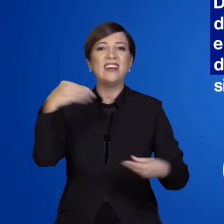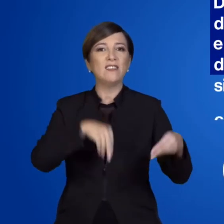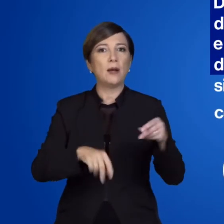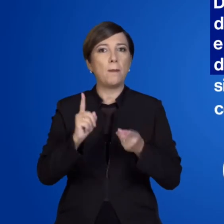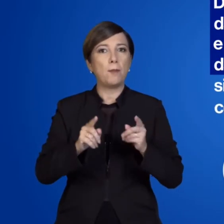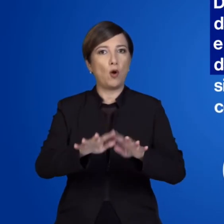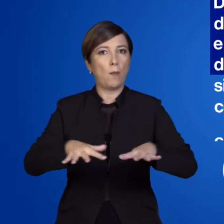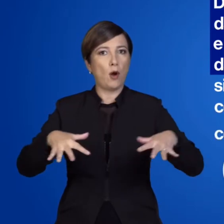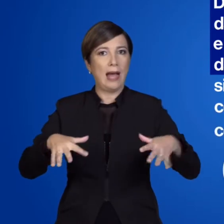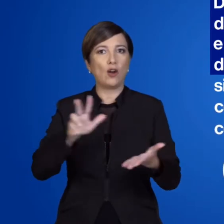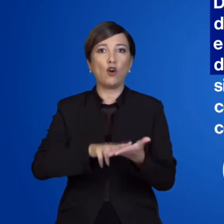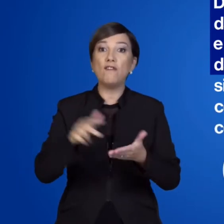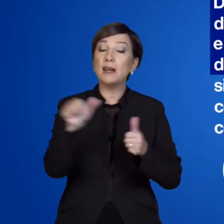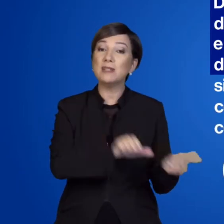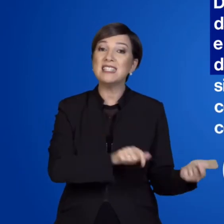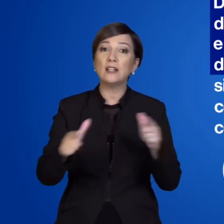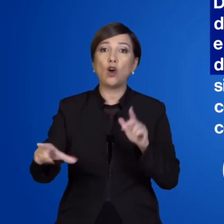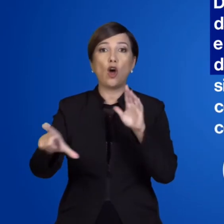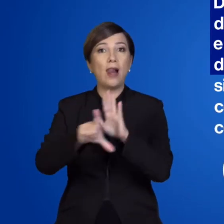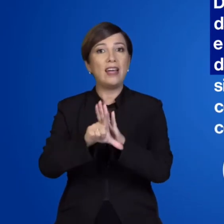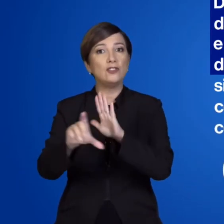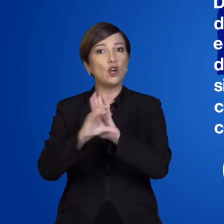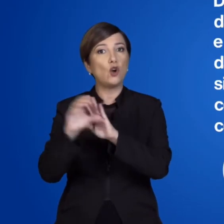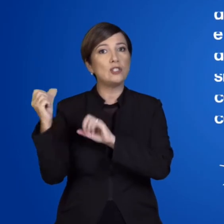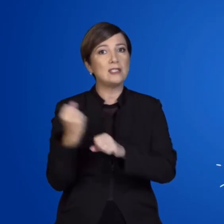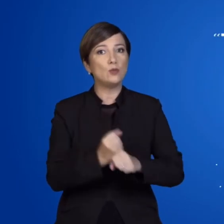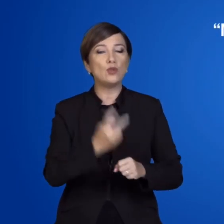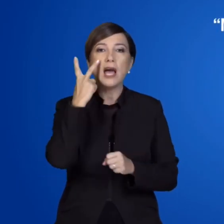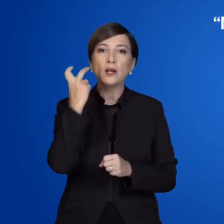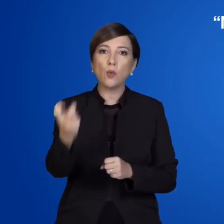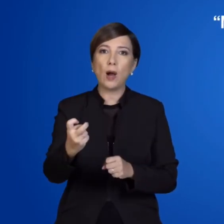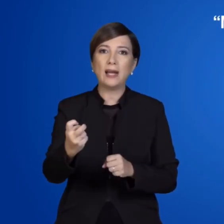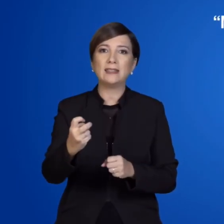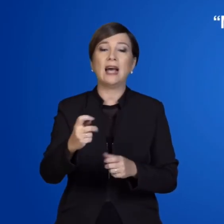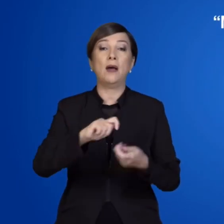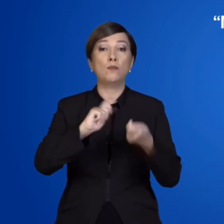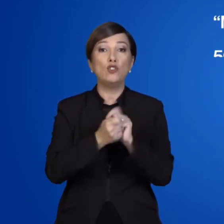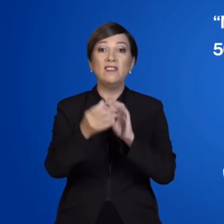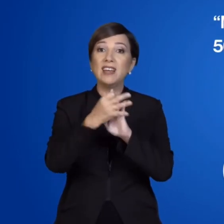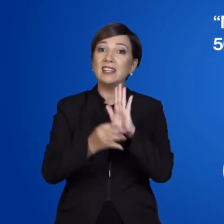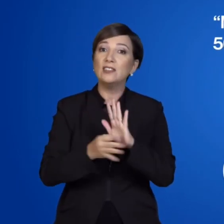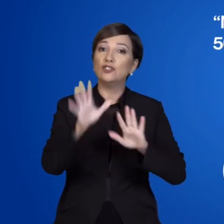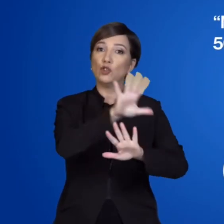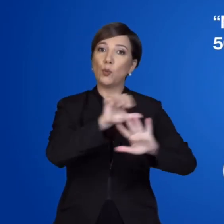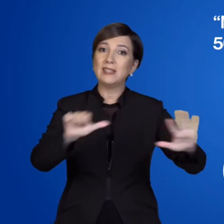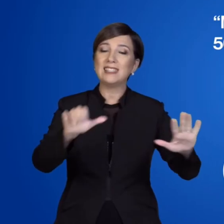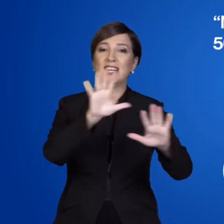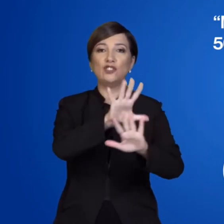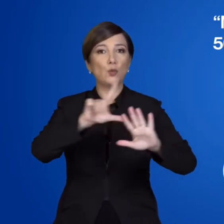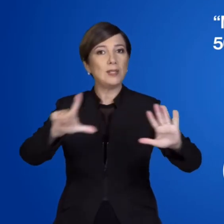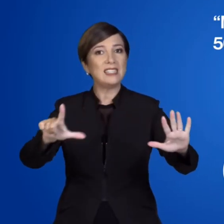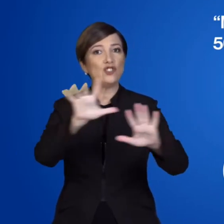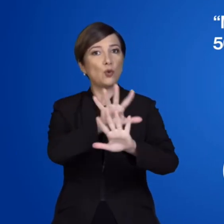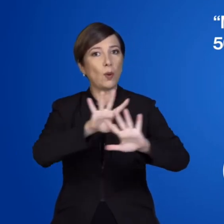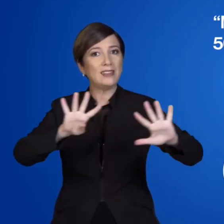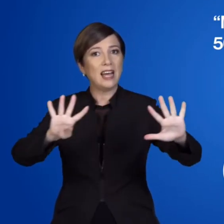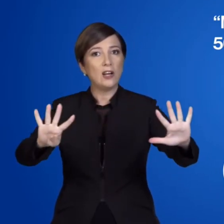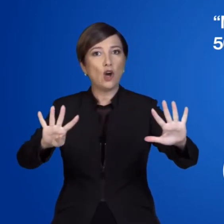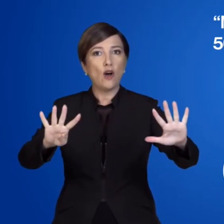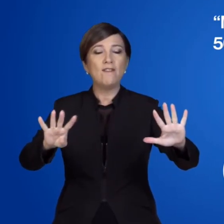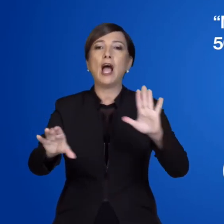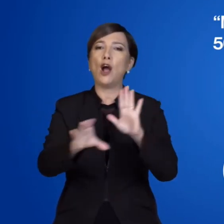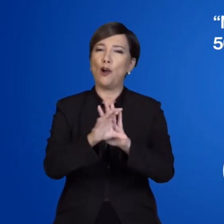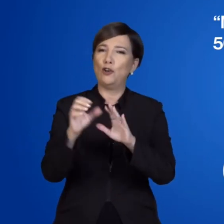popolare confermativo della legge costituzionale concernente modifica agli articoli 56, 57 e 59